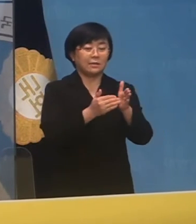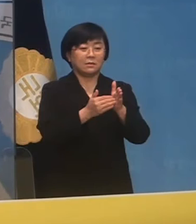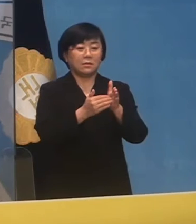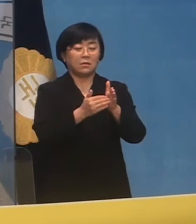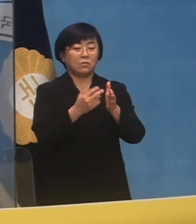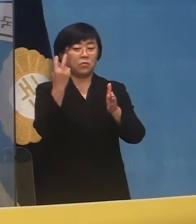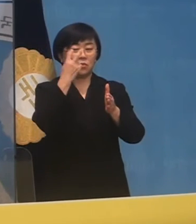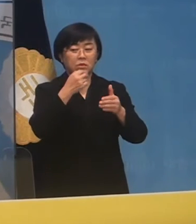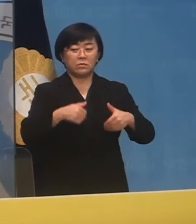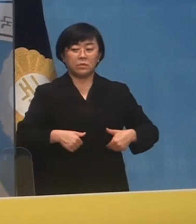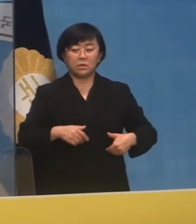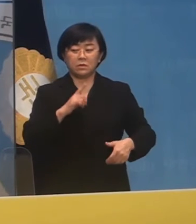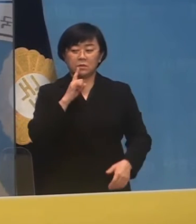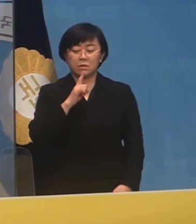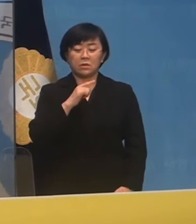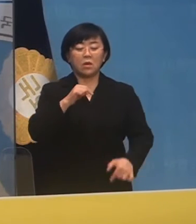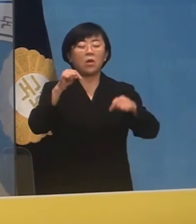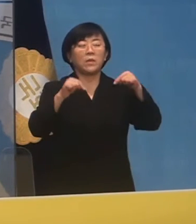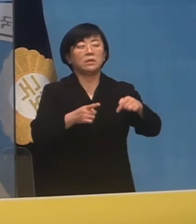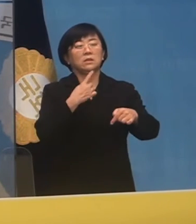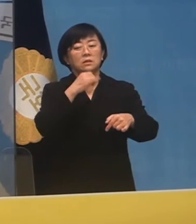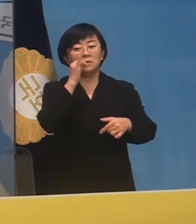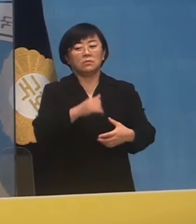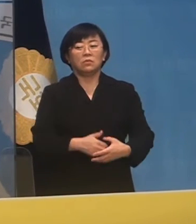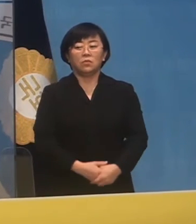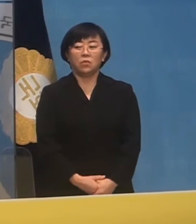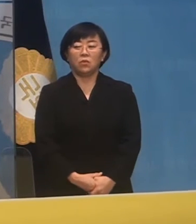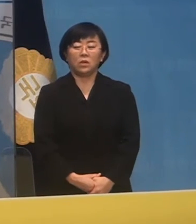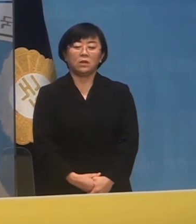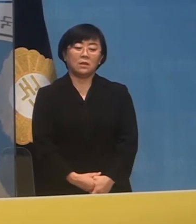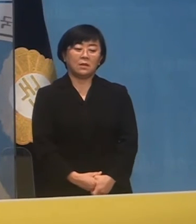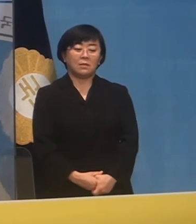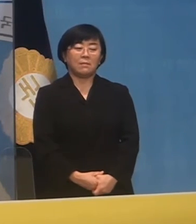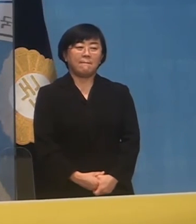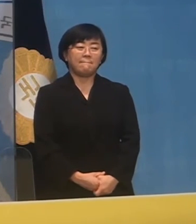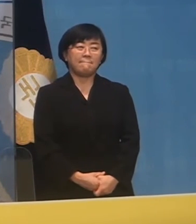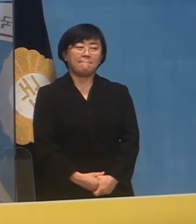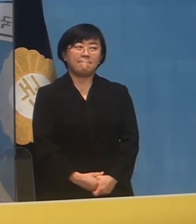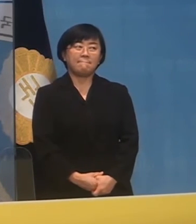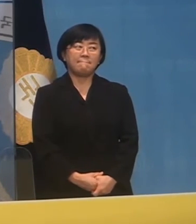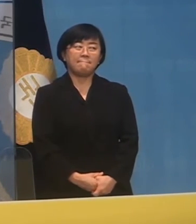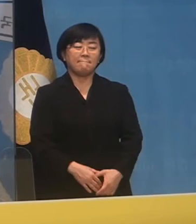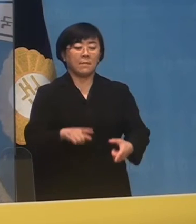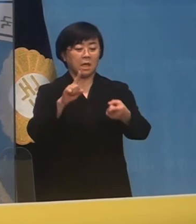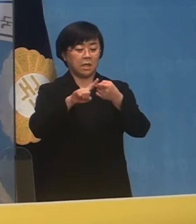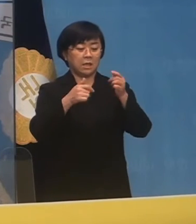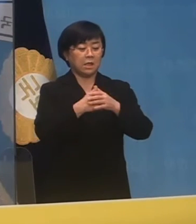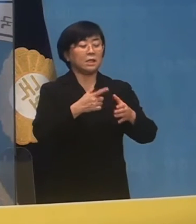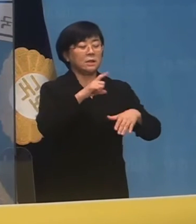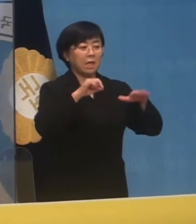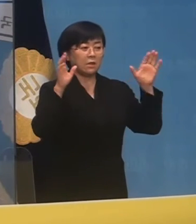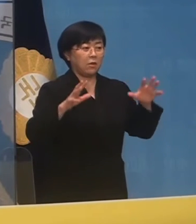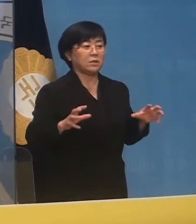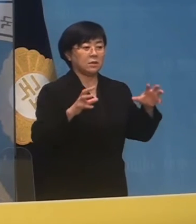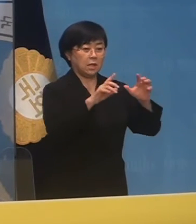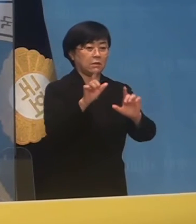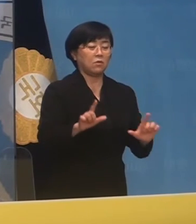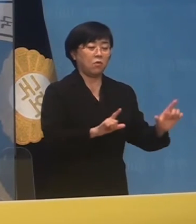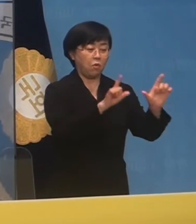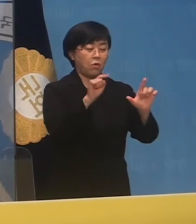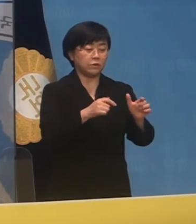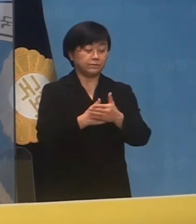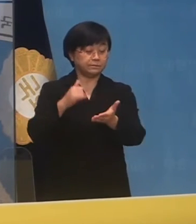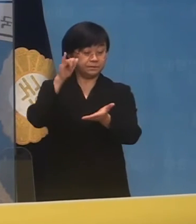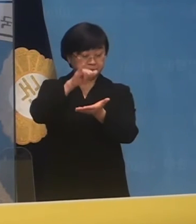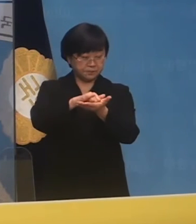보존하여 함이라고 협의한 바 있습니다. 바로 해당 대체 서식지가 새만금 신공항